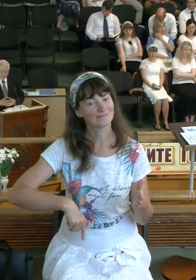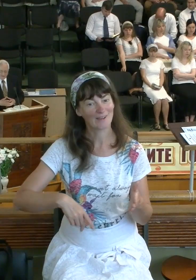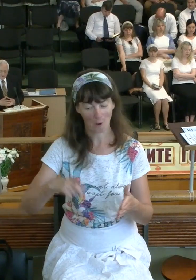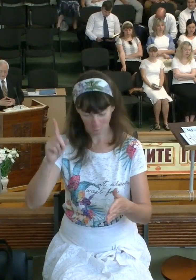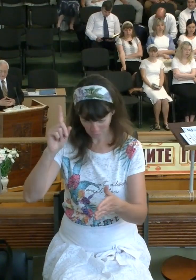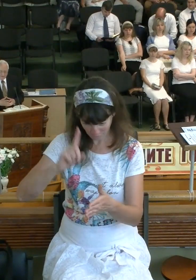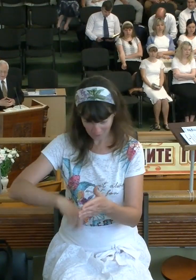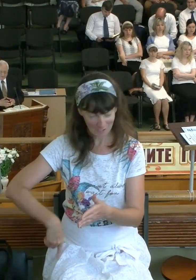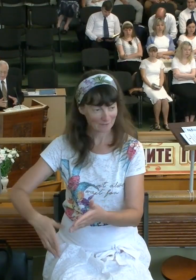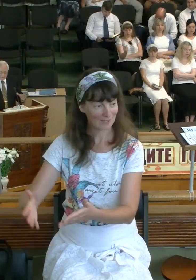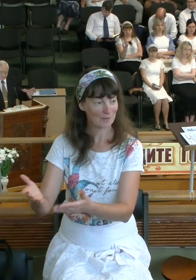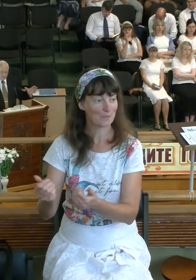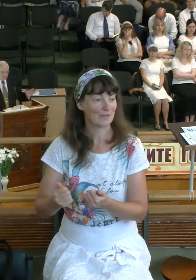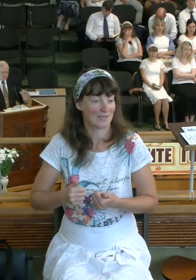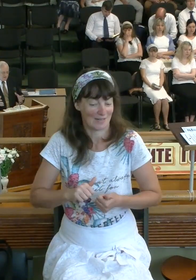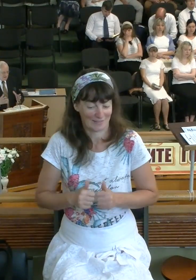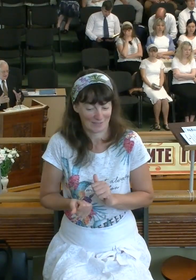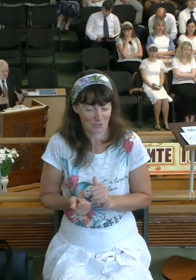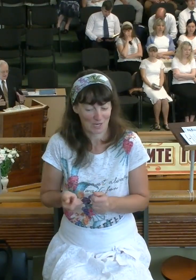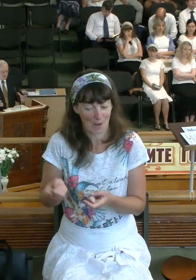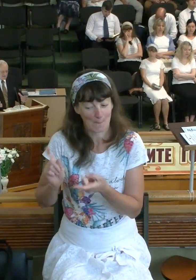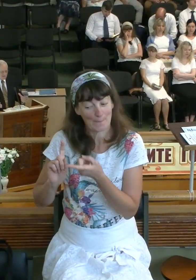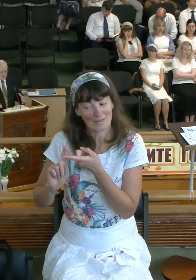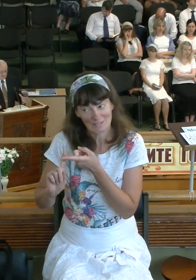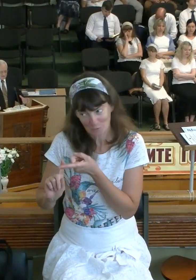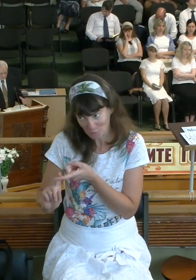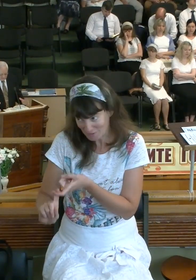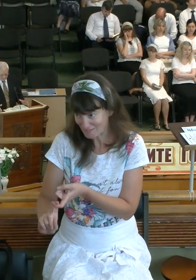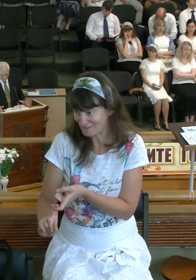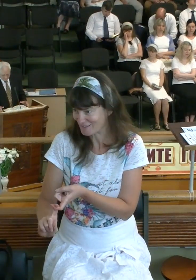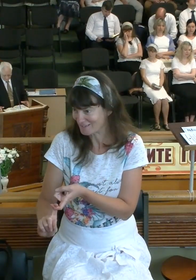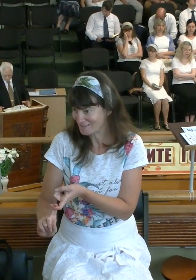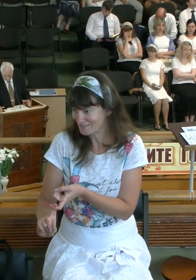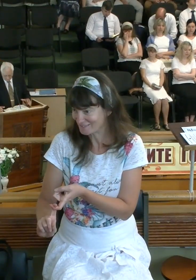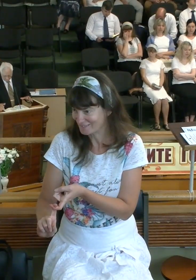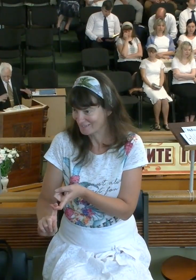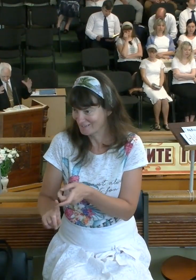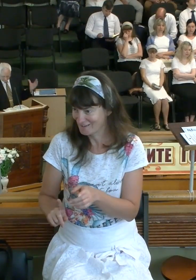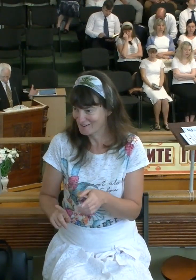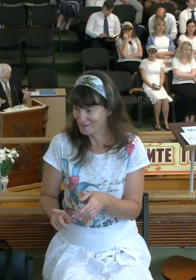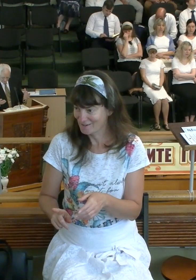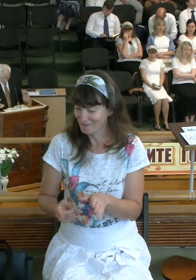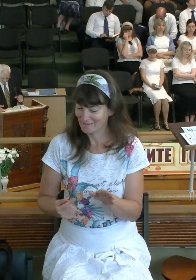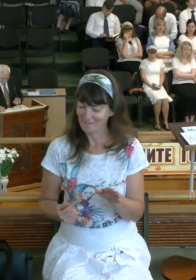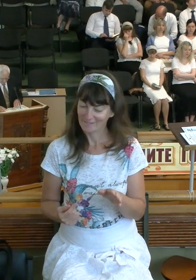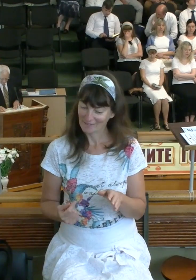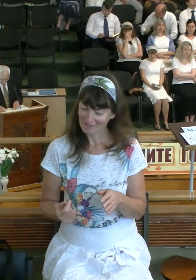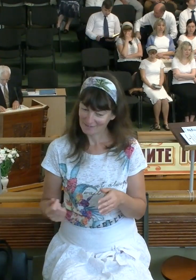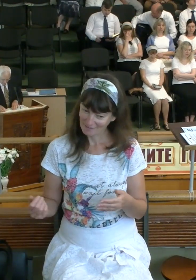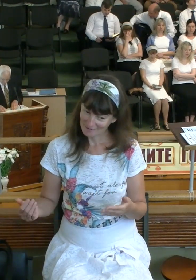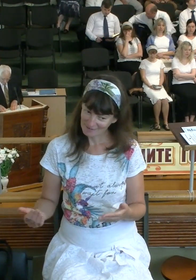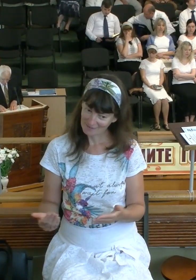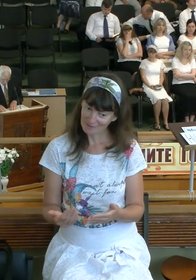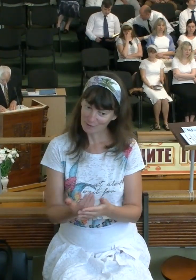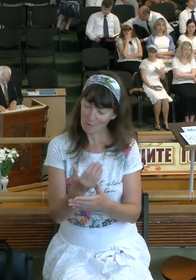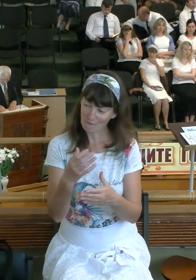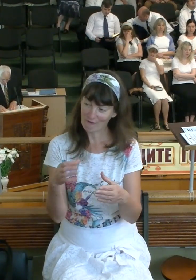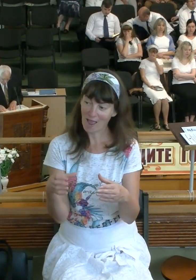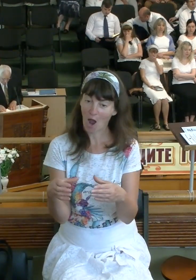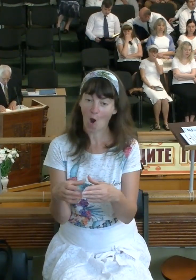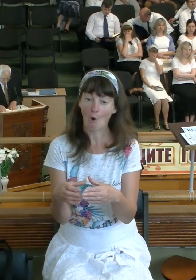крещение, они присоединились, и образовалось новое